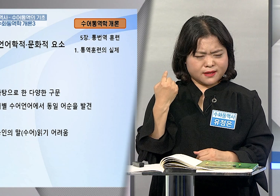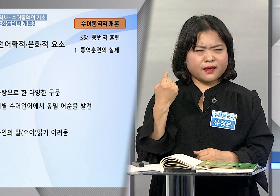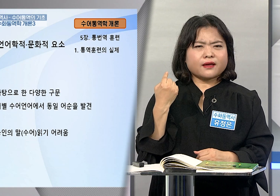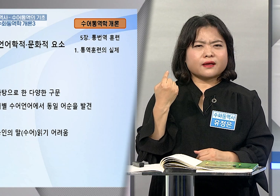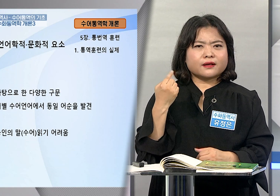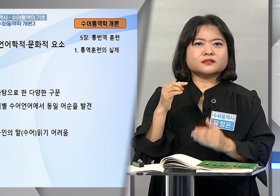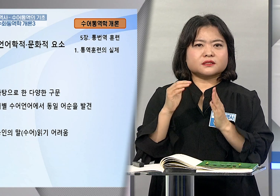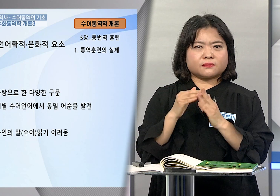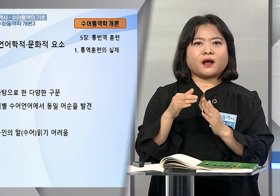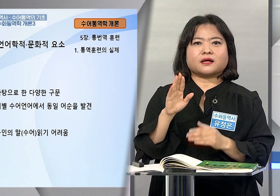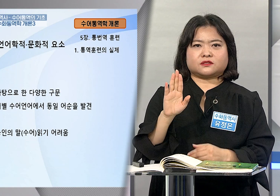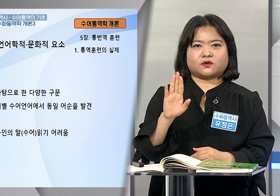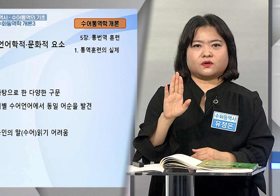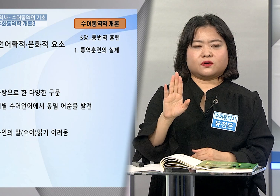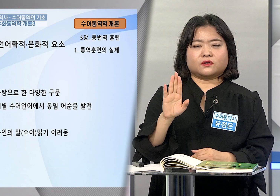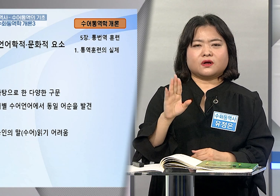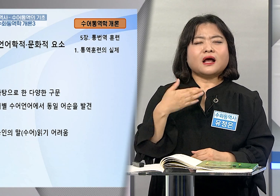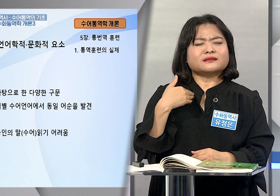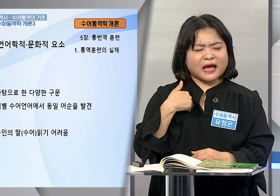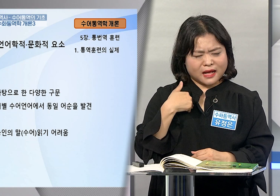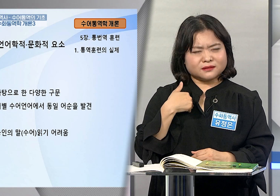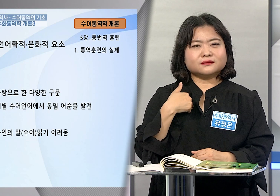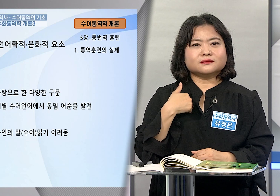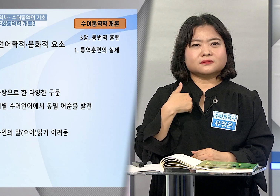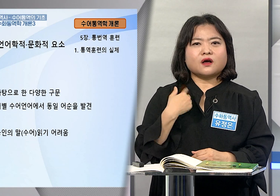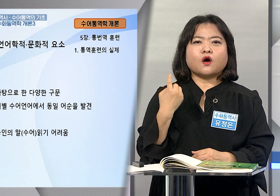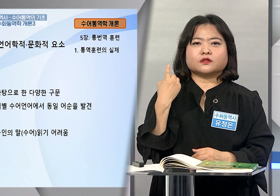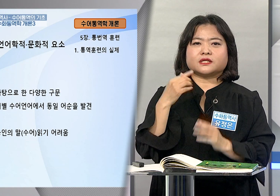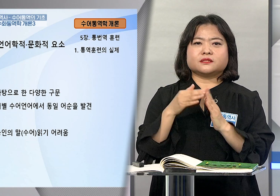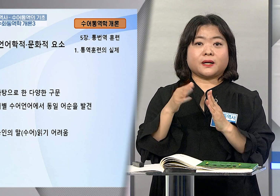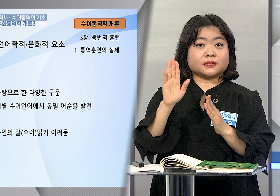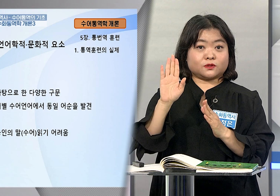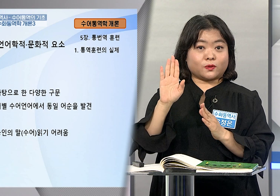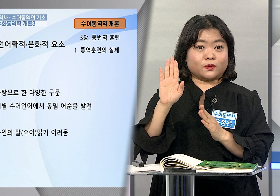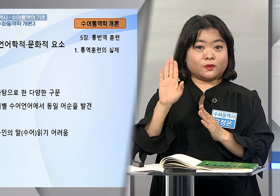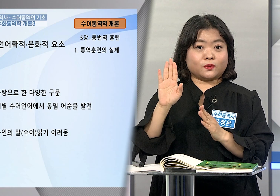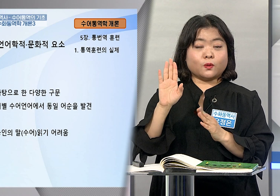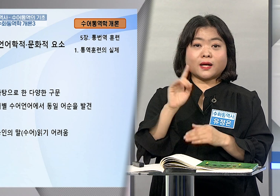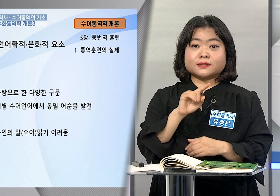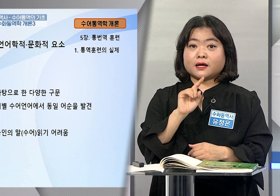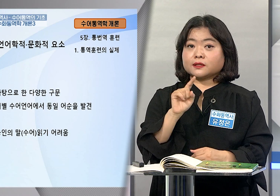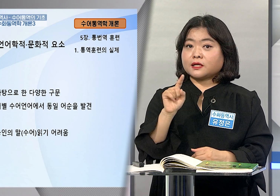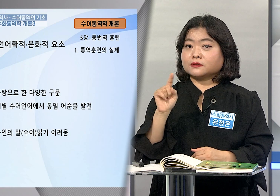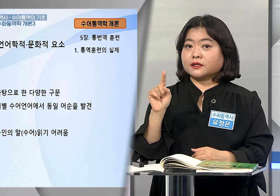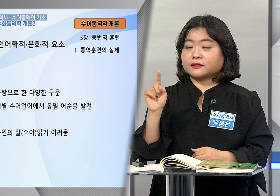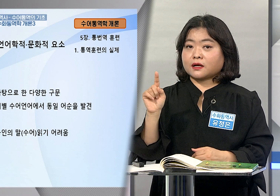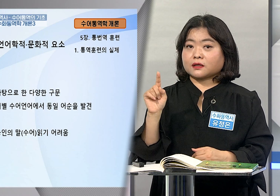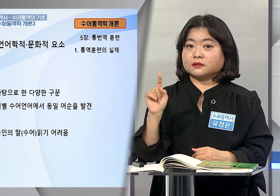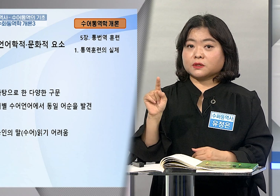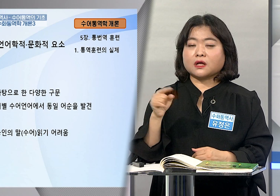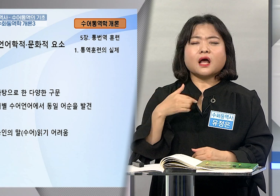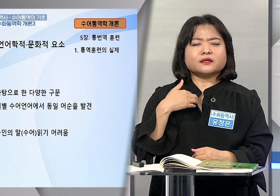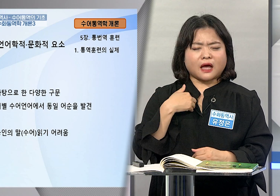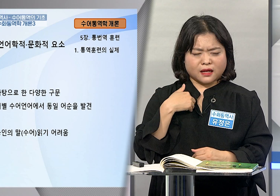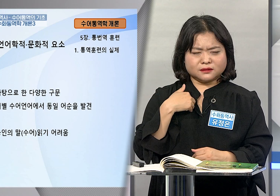어제 집에 갔어. 나는 어제 집에 갔어. 화제화가 되는 거에 따라 의미는